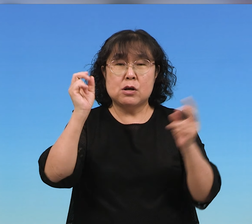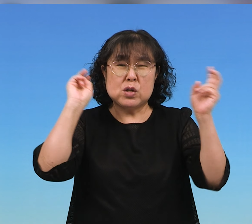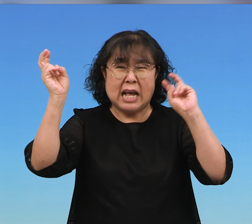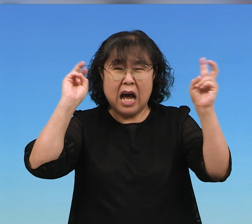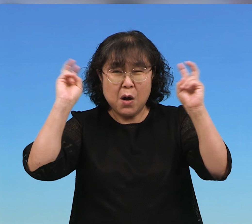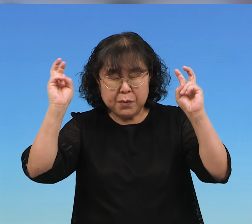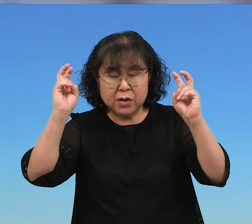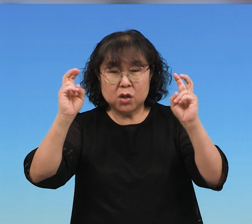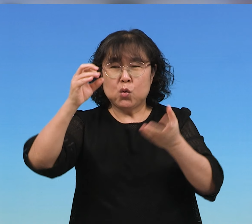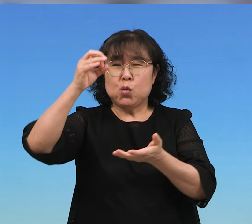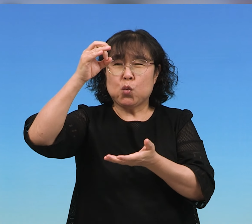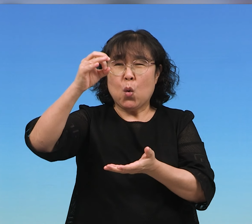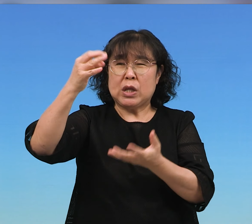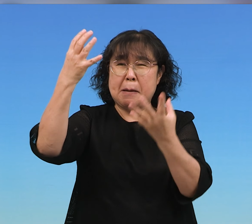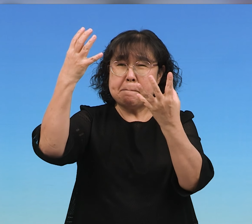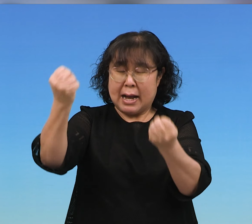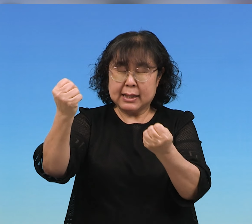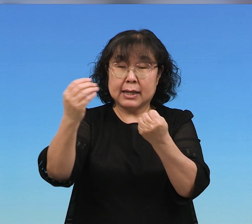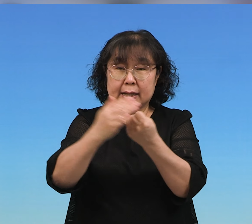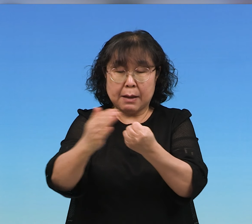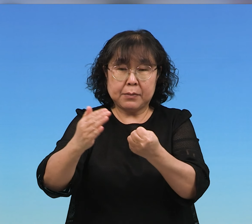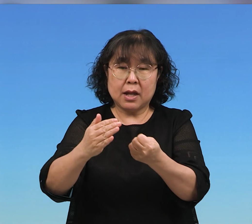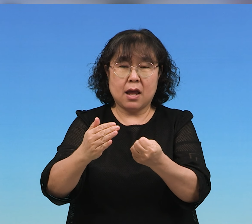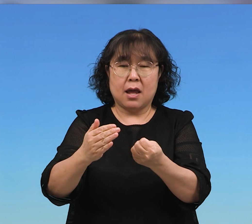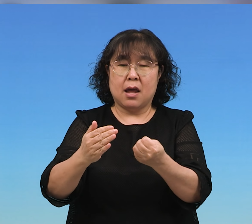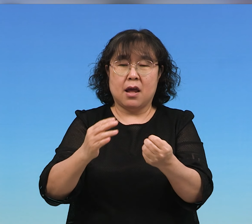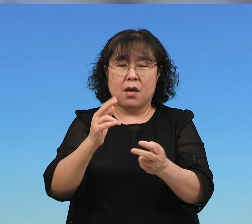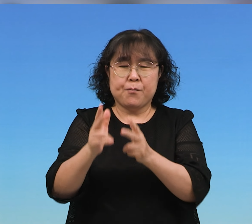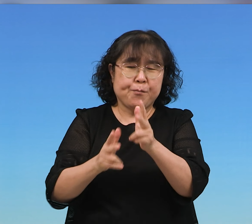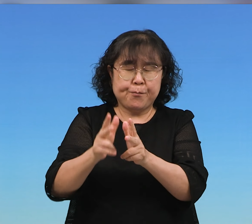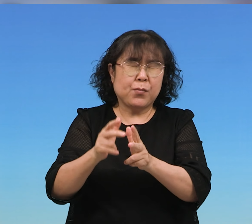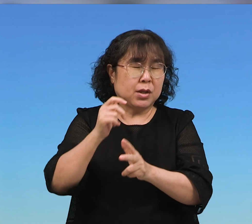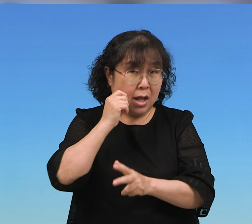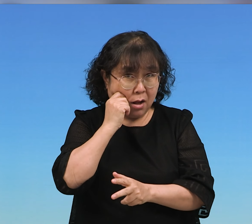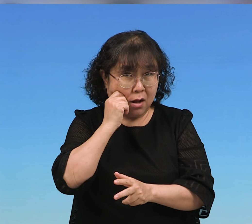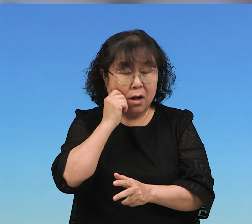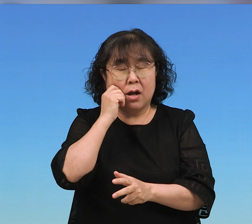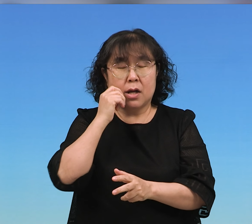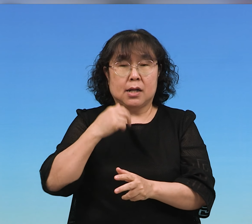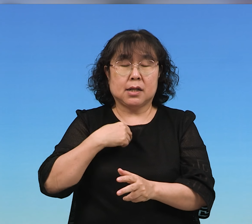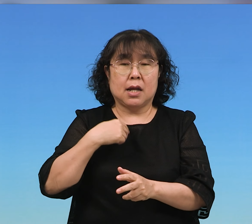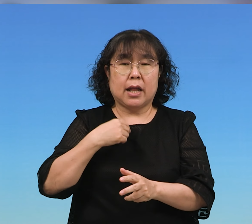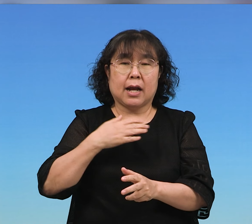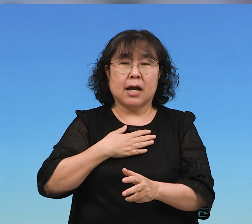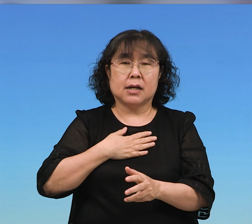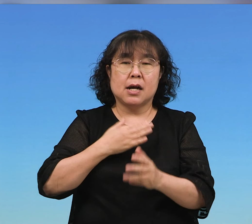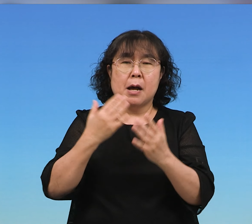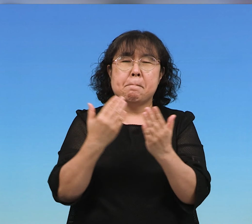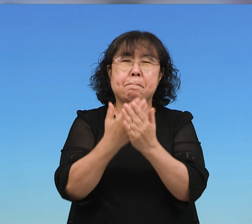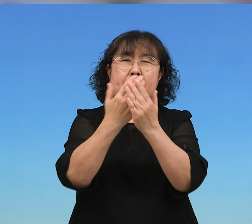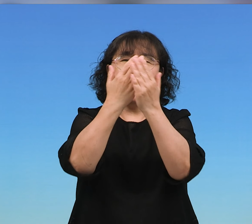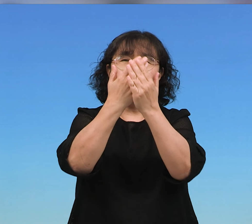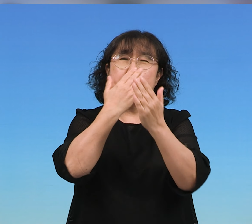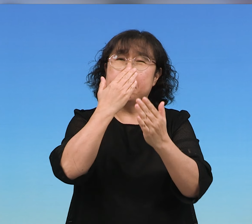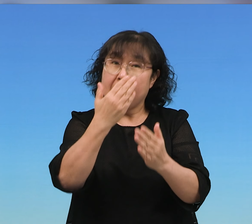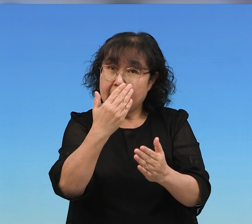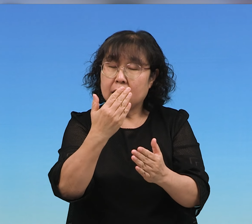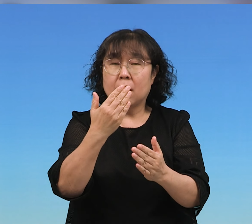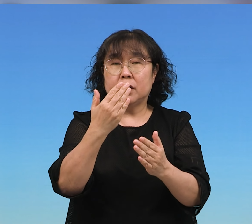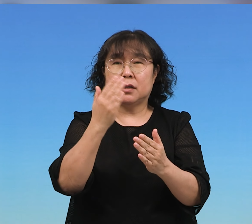목사님 사업 돈 있다고 하는 게 아니라 그 보이지 않는 깊은 가려진 것을 볼 줄 아는 안목이